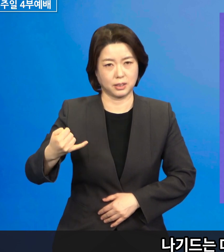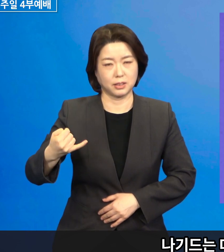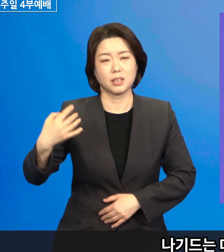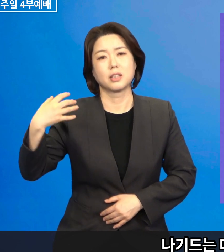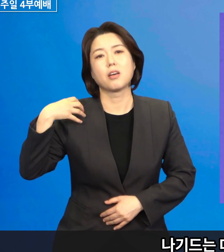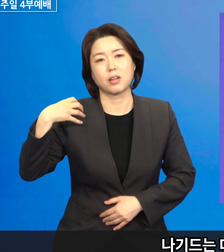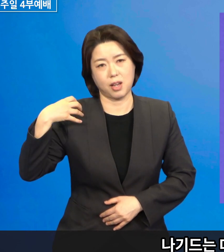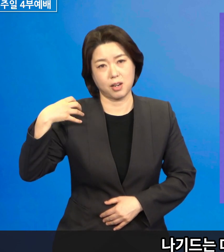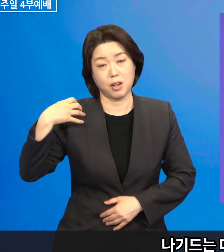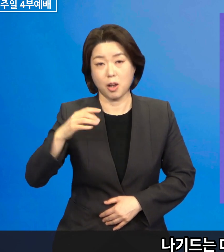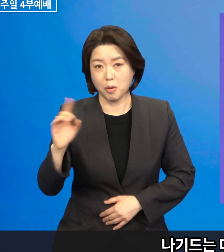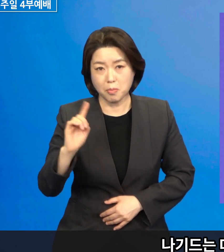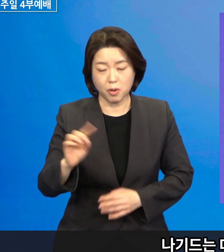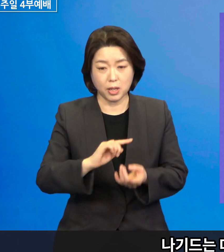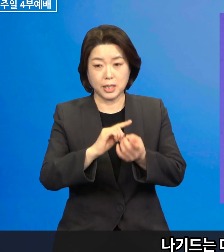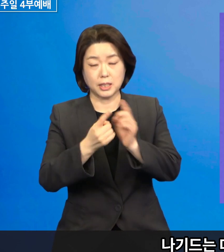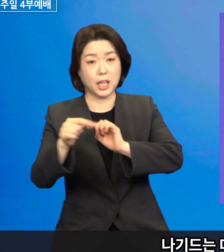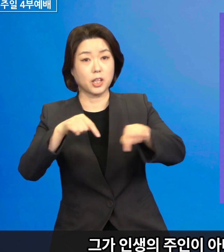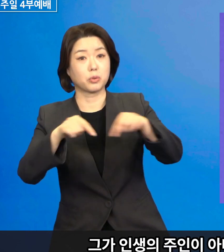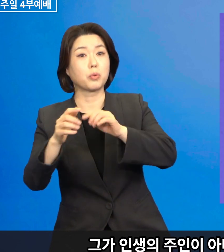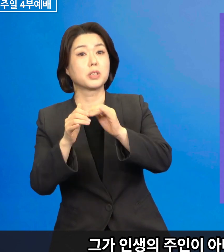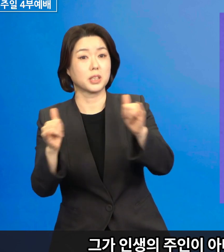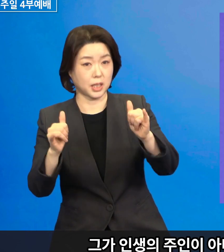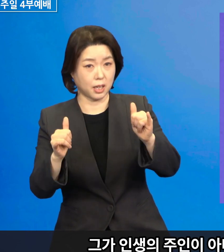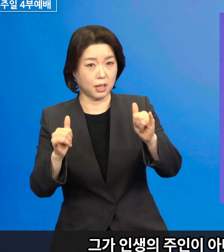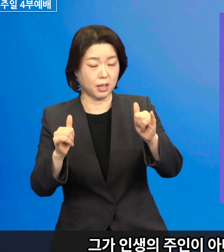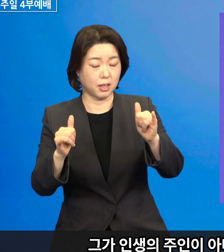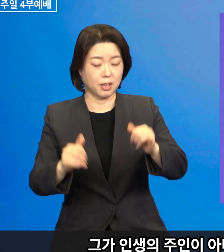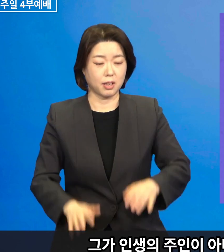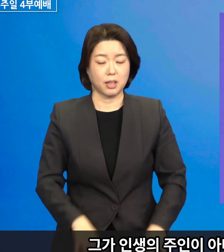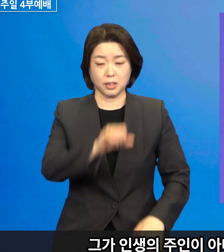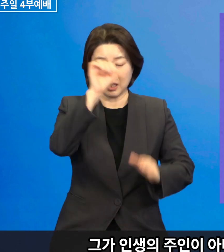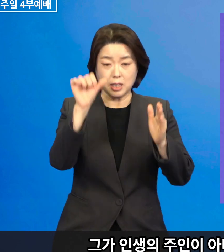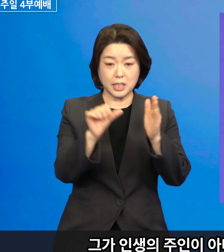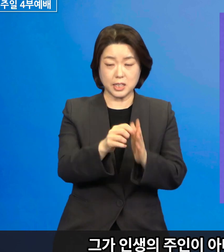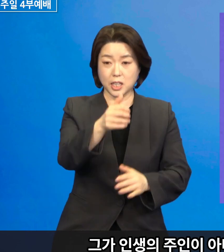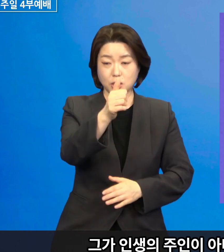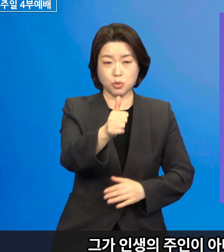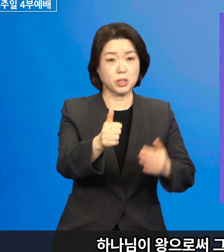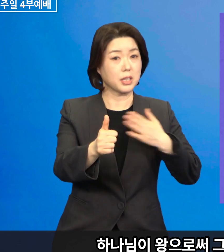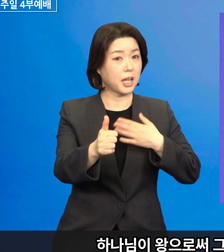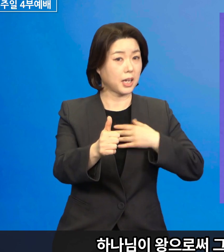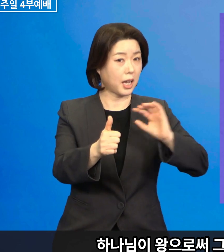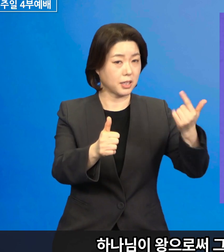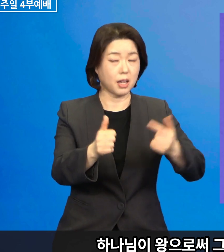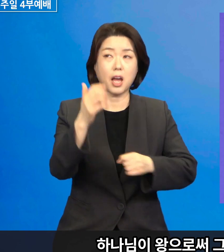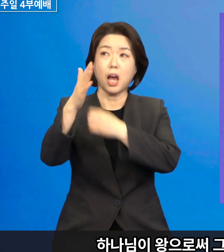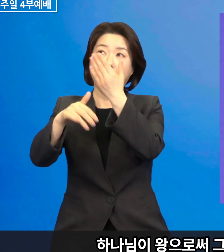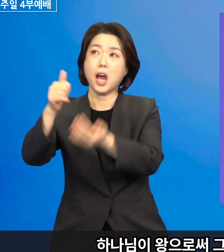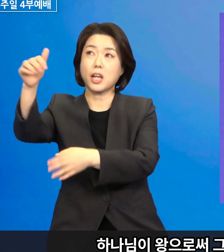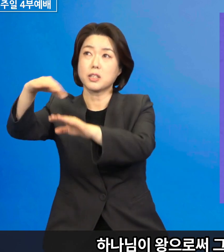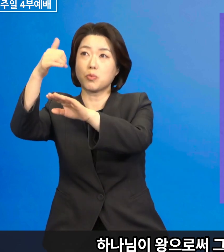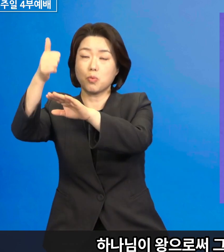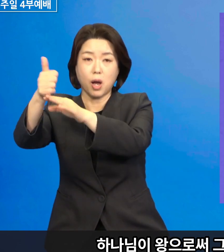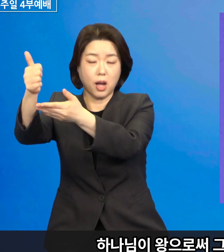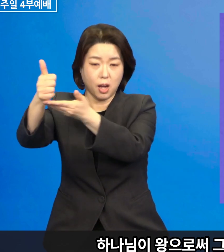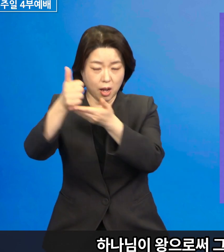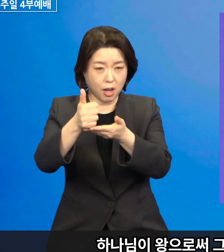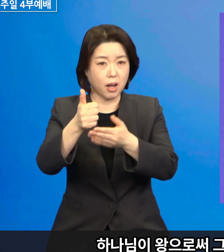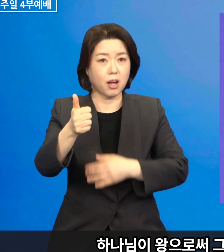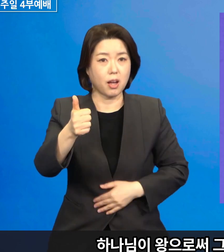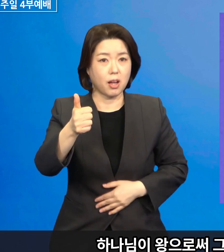나기드는 대리총 통치자죠. 그가 인생의 주인이 아니고 하나님의 왕이십니다. 하나님의 왕으로서 그를